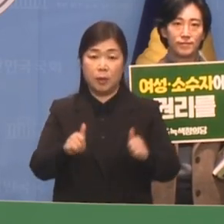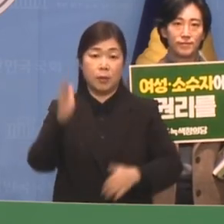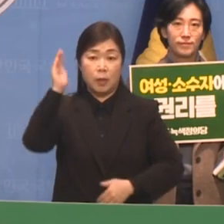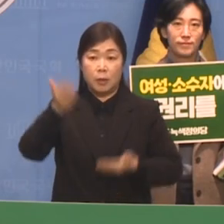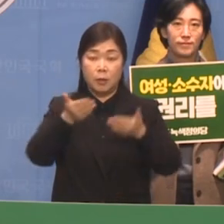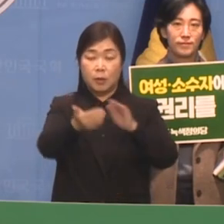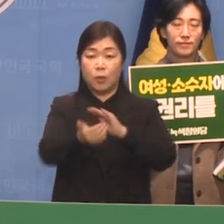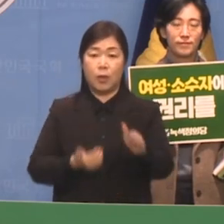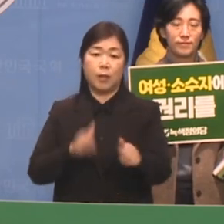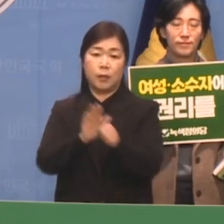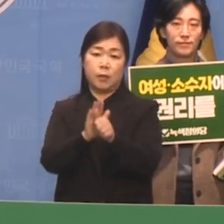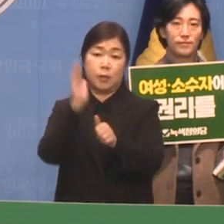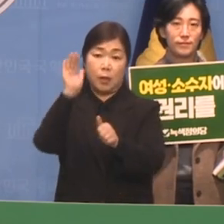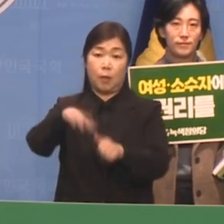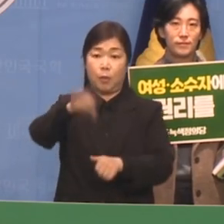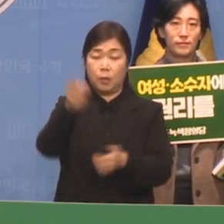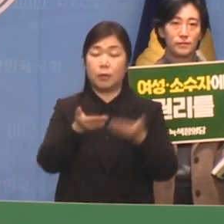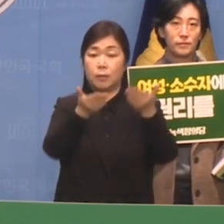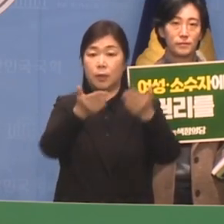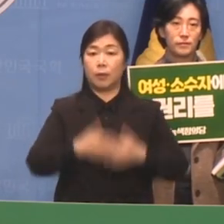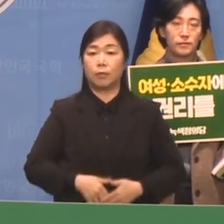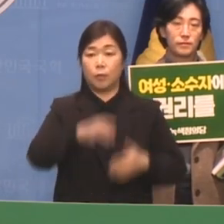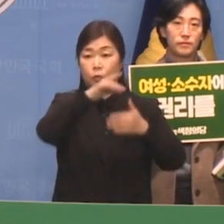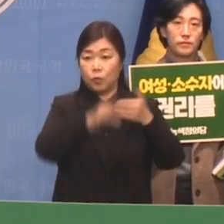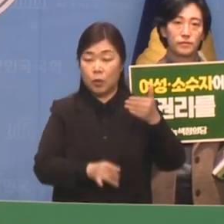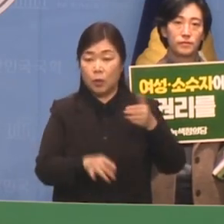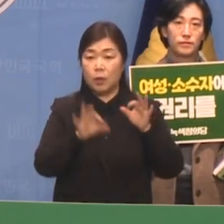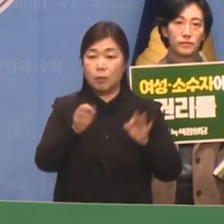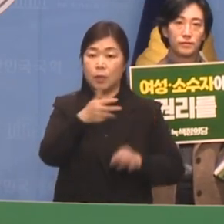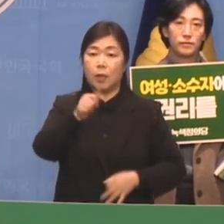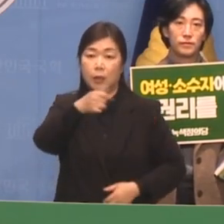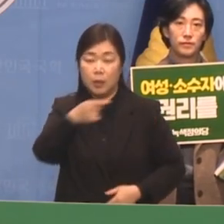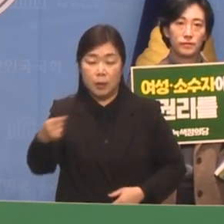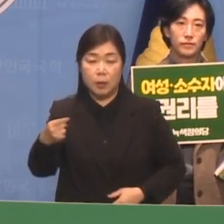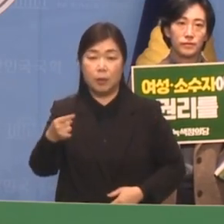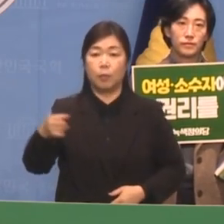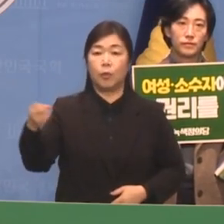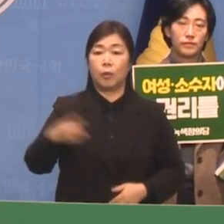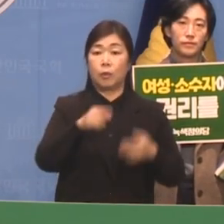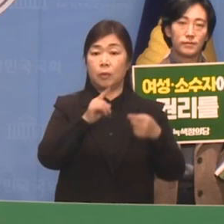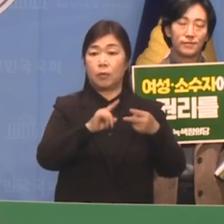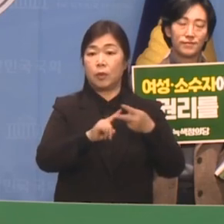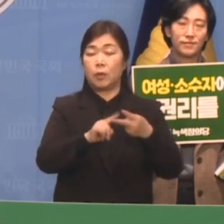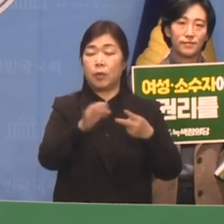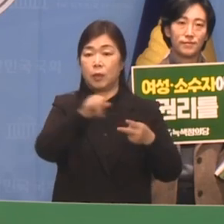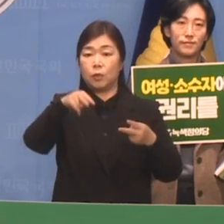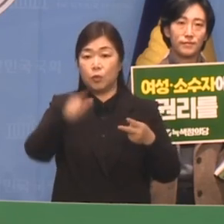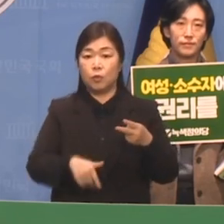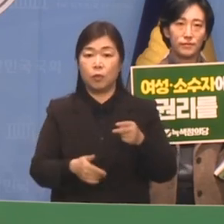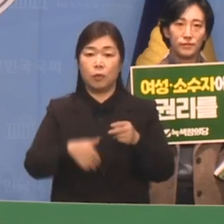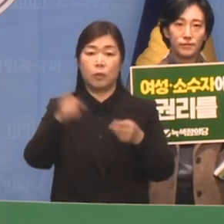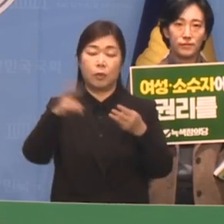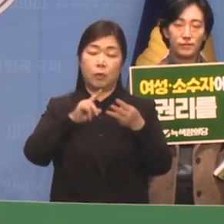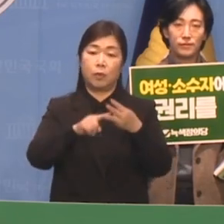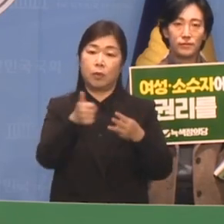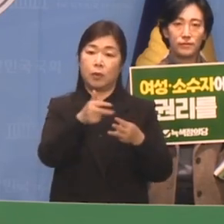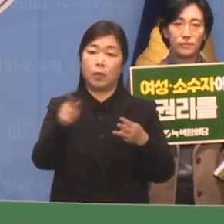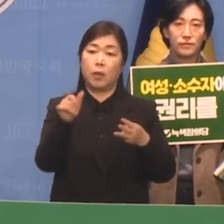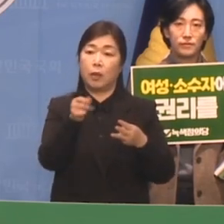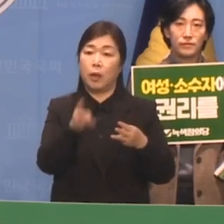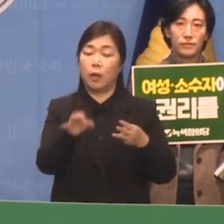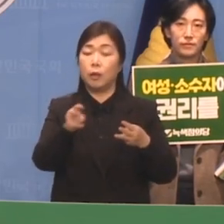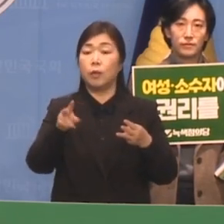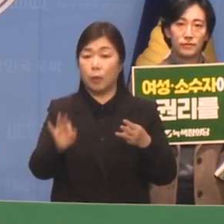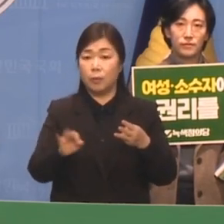전에 지지 발언 먼저 듣도록 하겠습니다. 순서는 김찬희 공동대표, 이숲 선거대책본부장, 장혜영